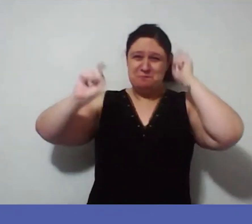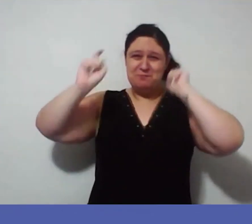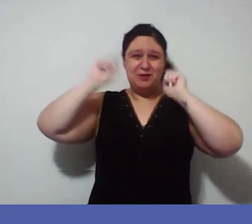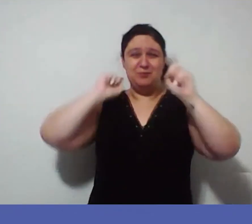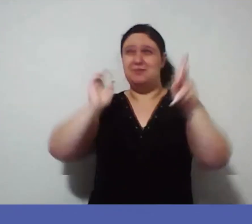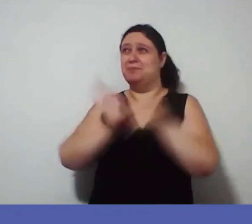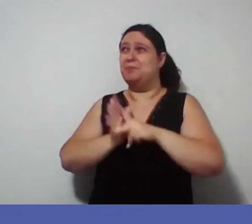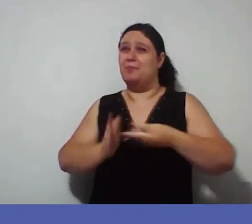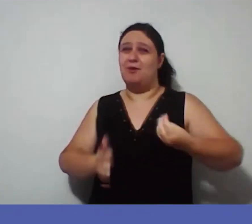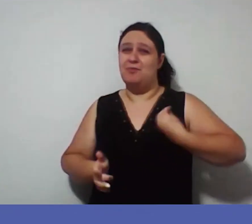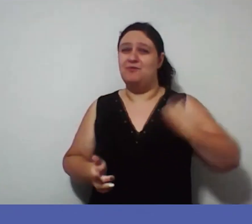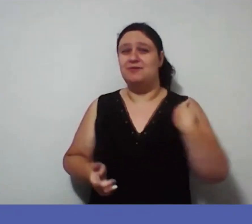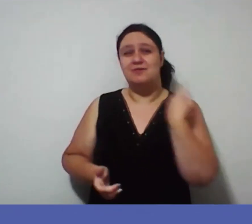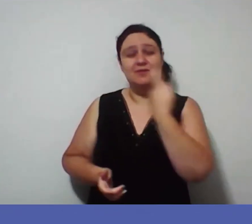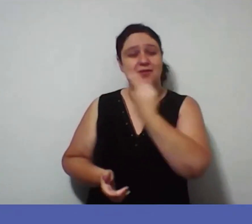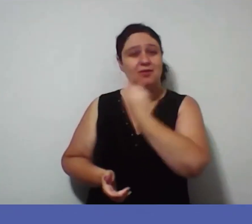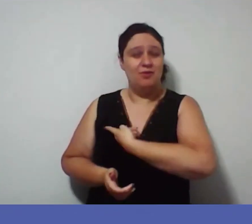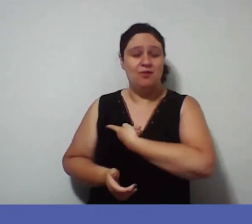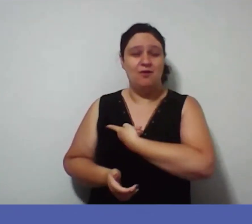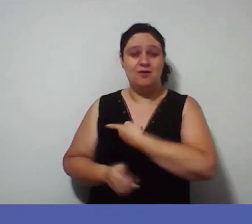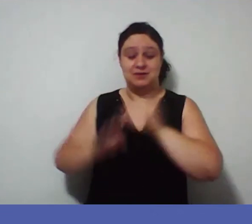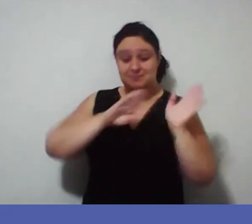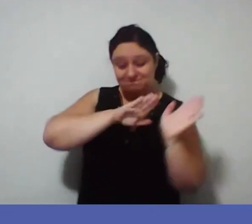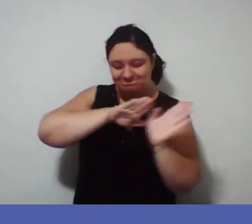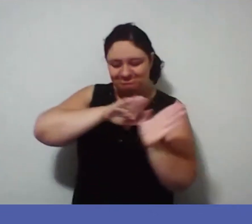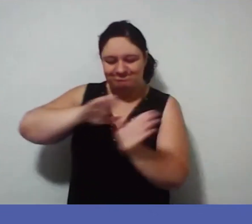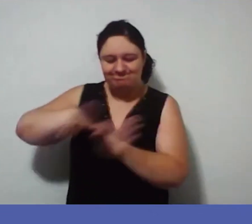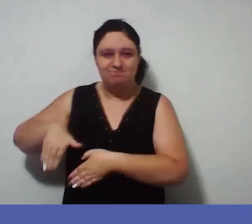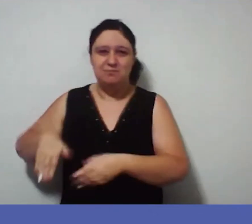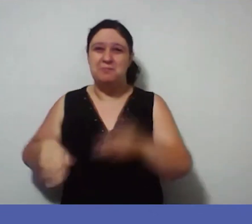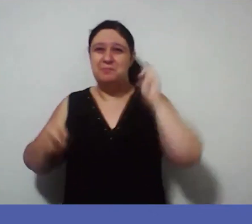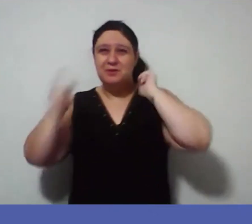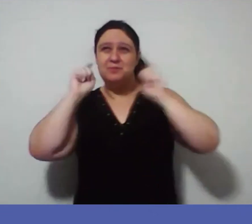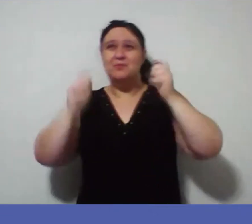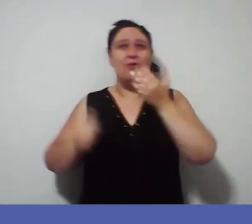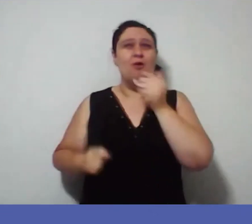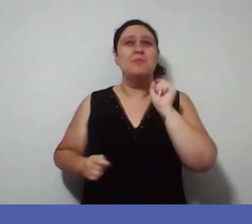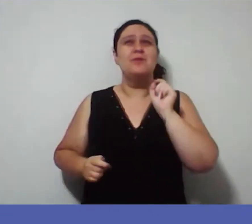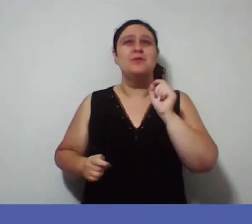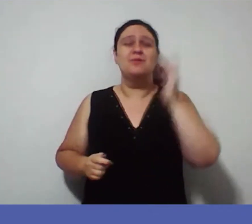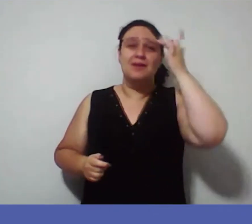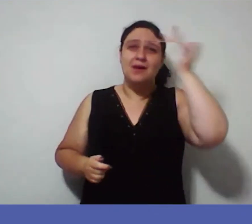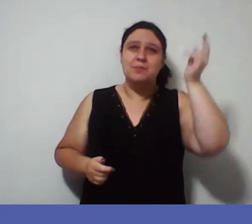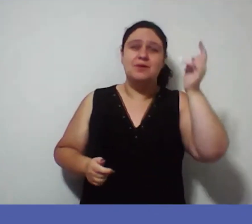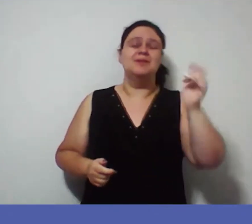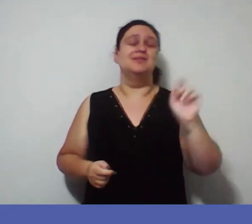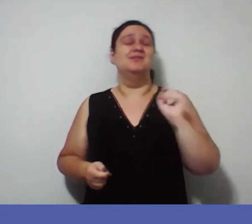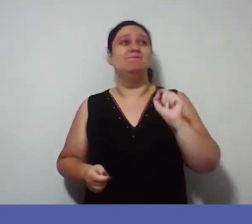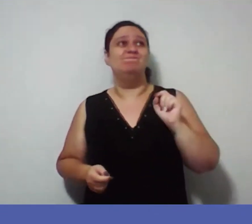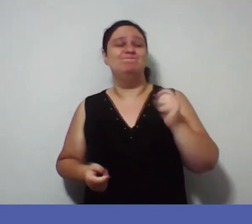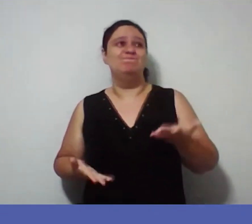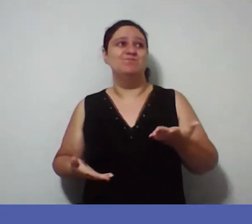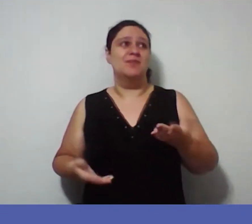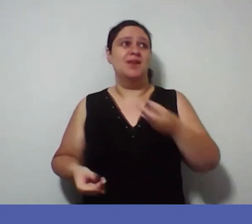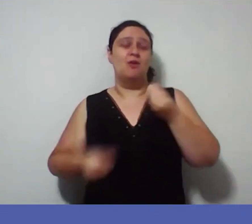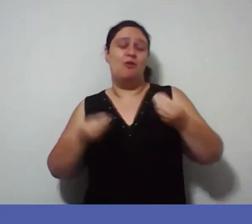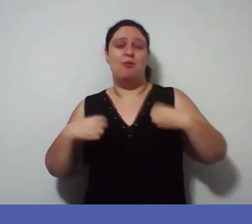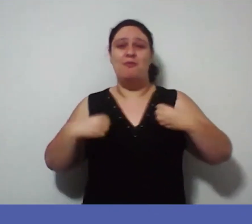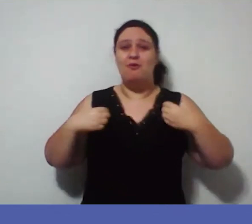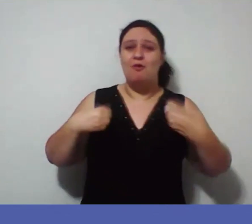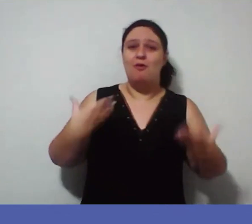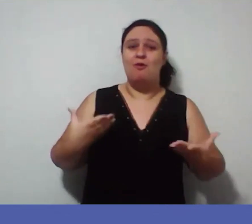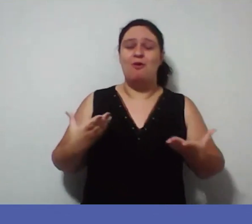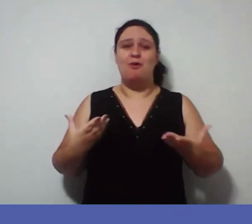as preocupações de o que havemos de comer amanhã, o que havemos de beber amanhã, com que vestiremos, a